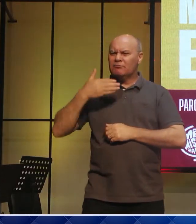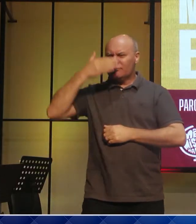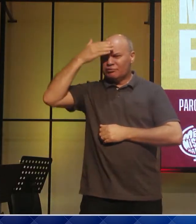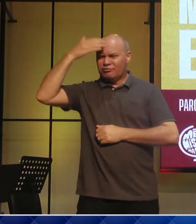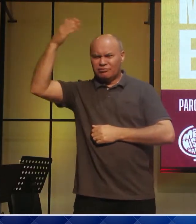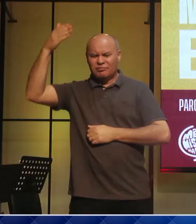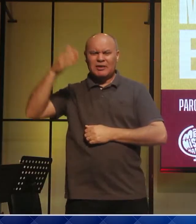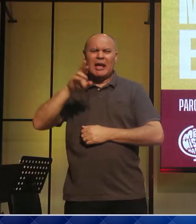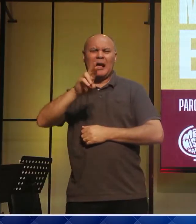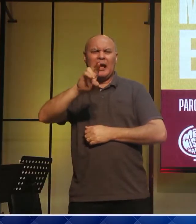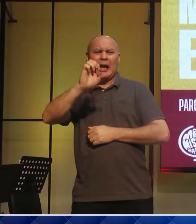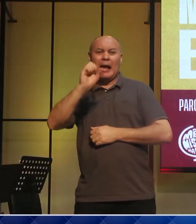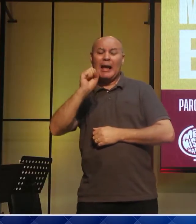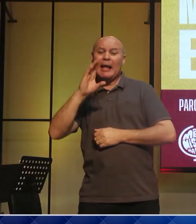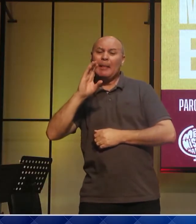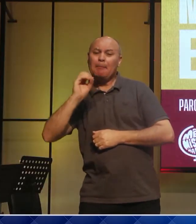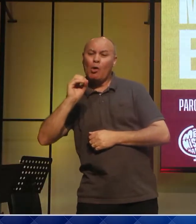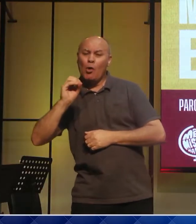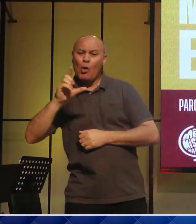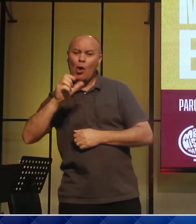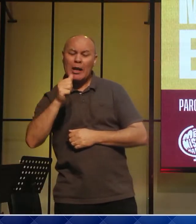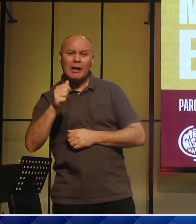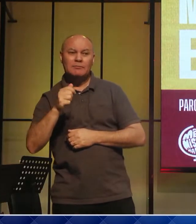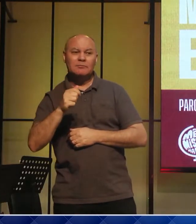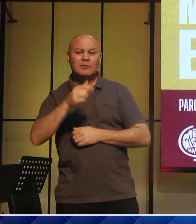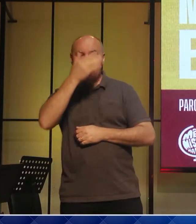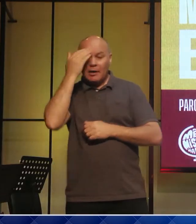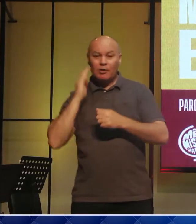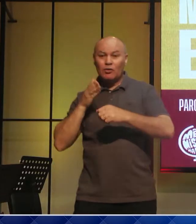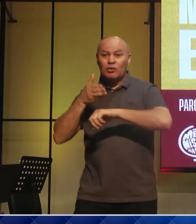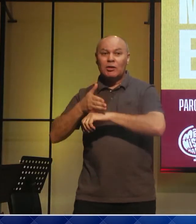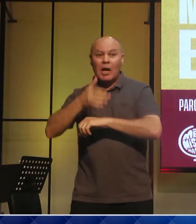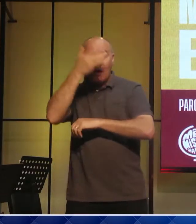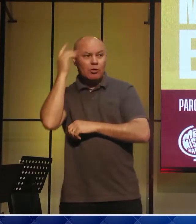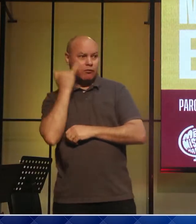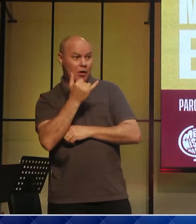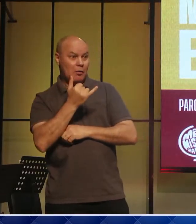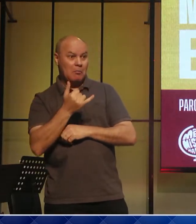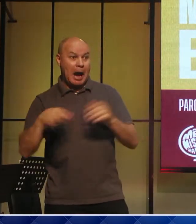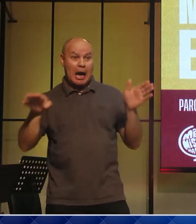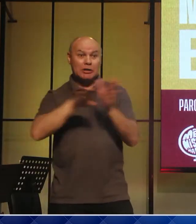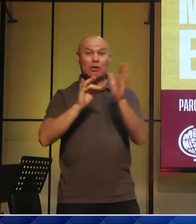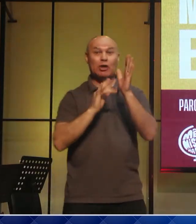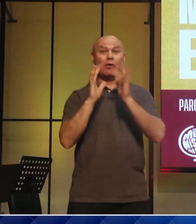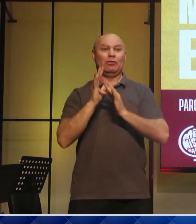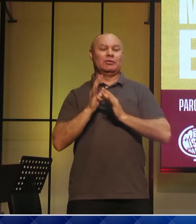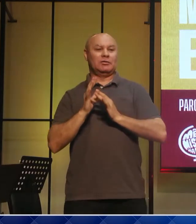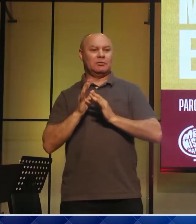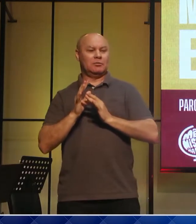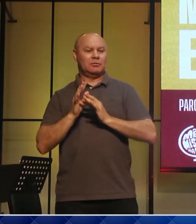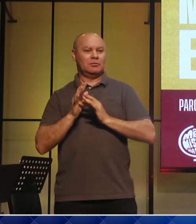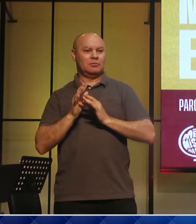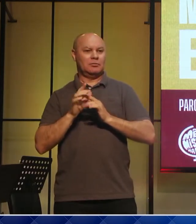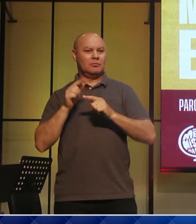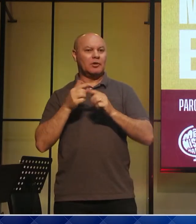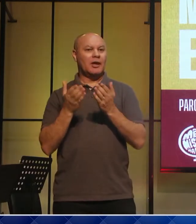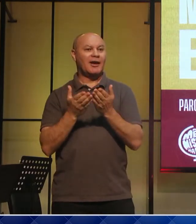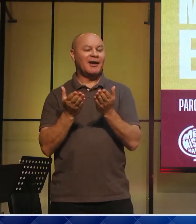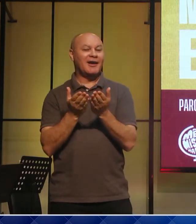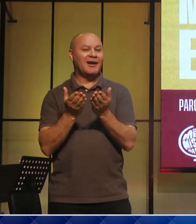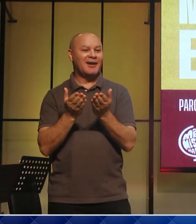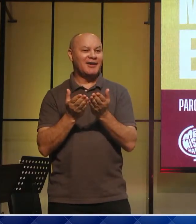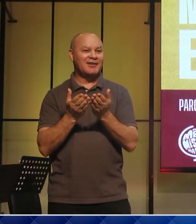num lugar, quem chegou? Quem chegou? Quando você chega na sua casa, teus filhos têm